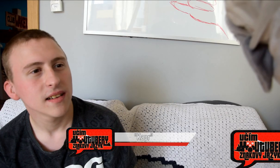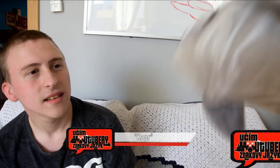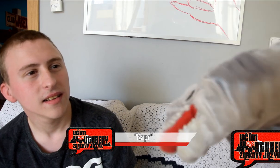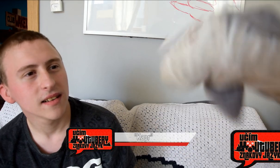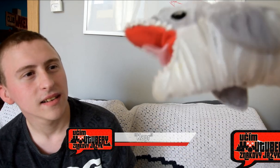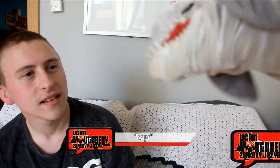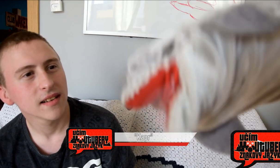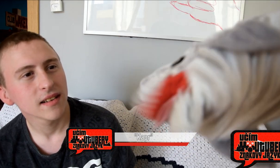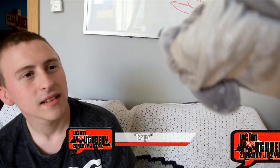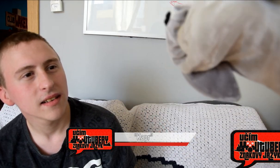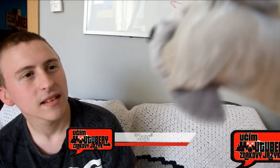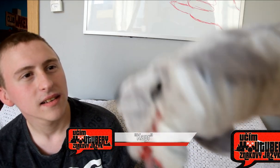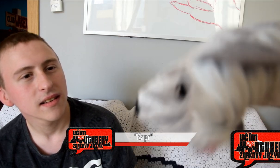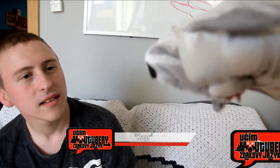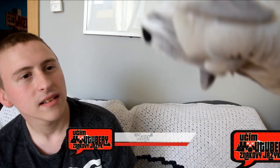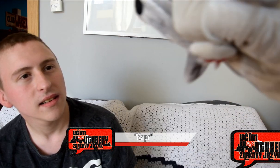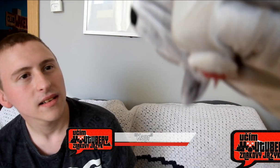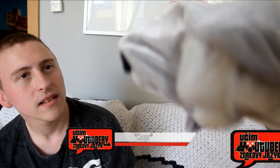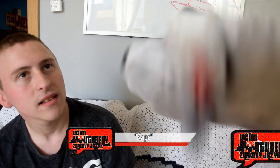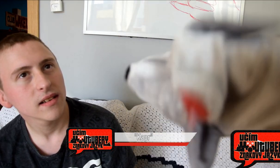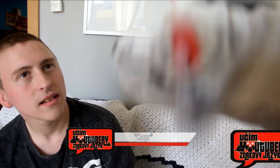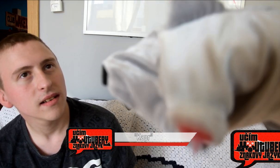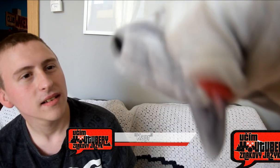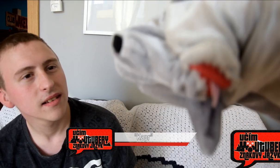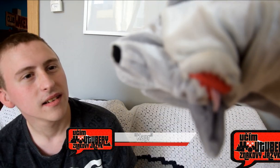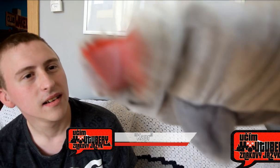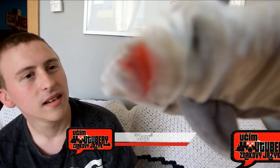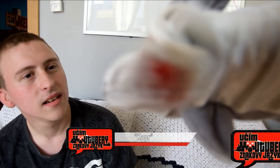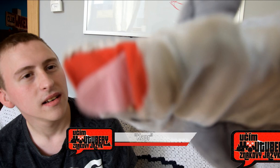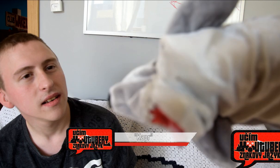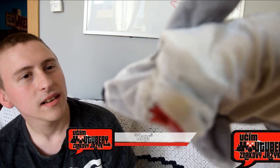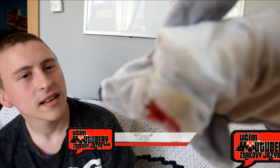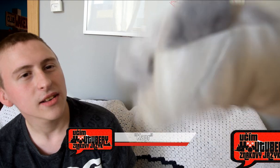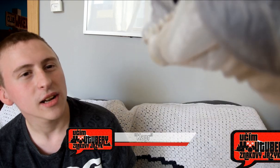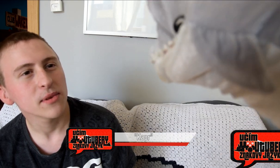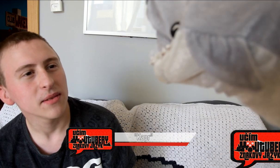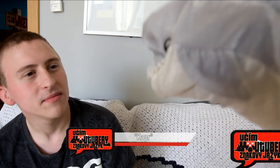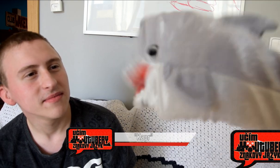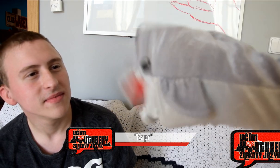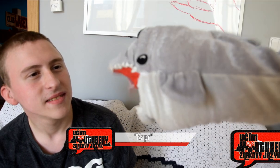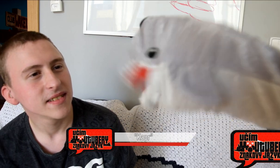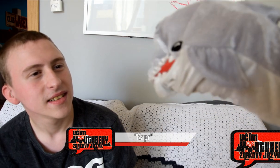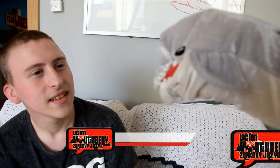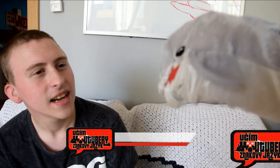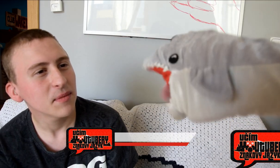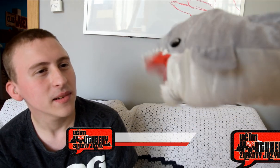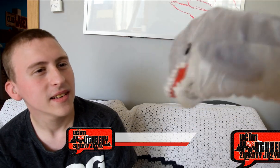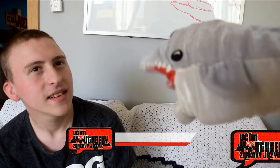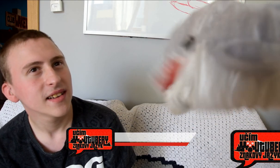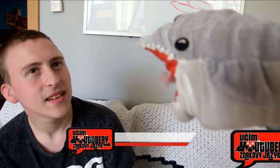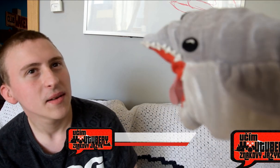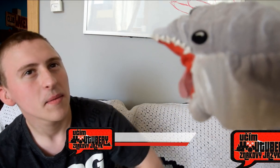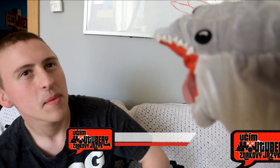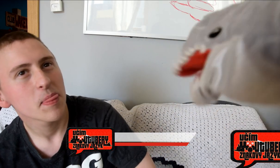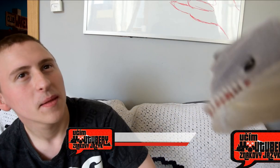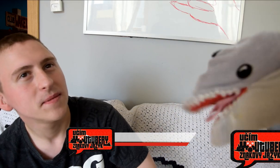Počkej, já si tam ty plotvědí z hlavě. Je to lepší? Je to lepší. Dobře. Až jak po. Se řekne, jak